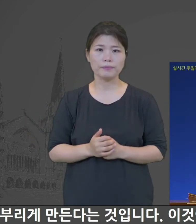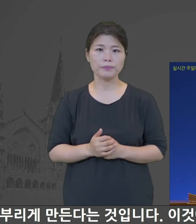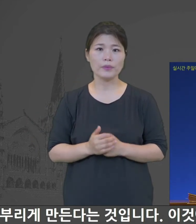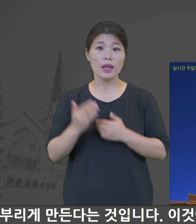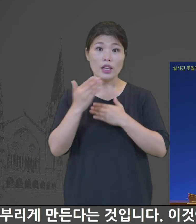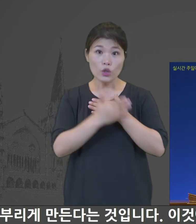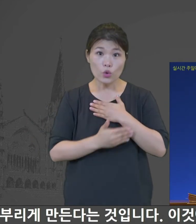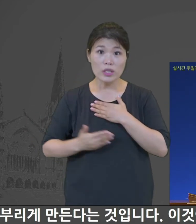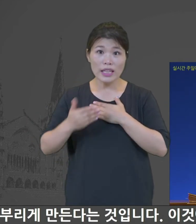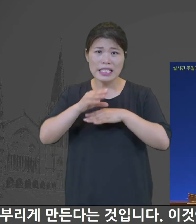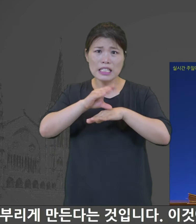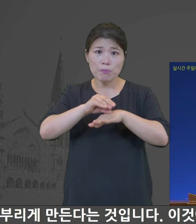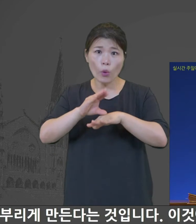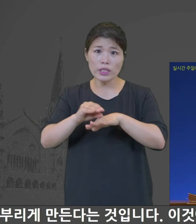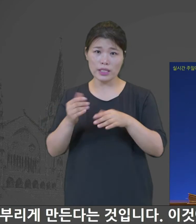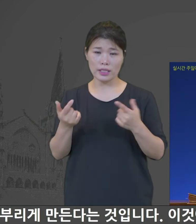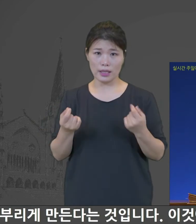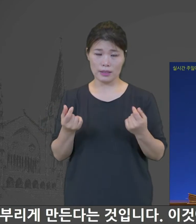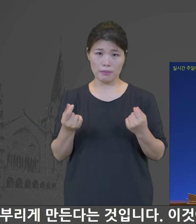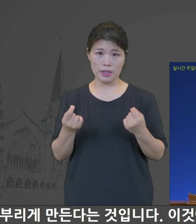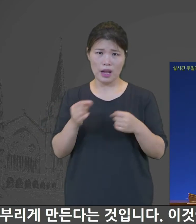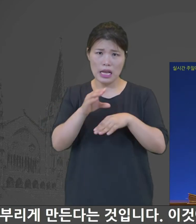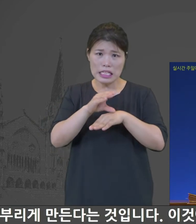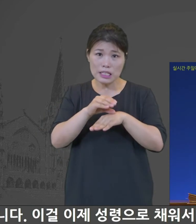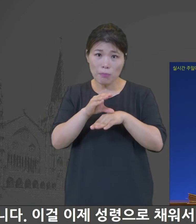육체는 스폰지와 같아서